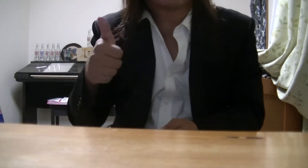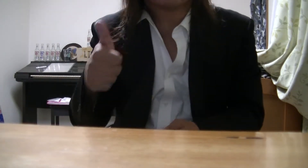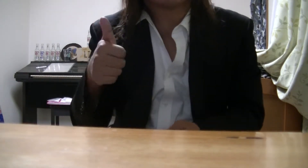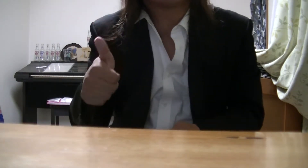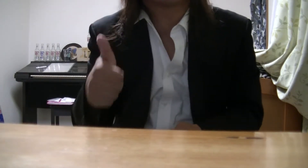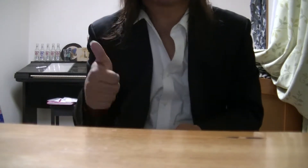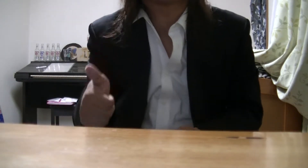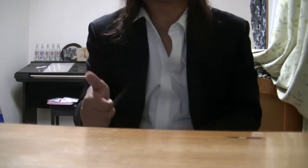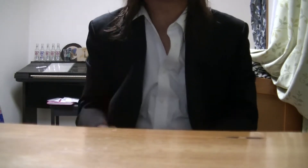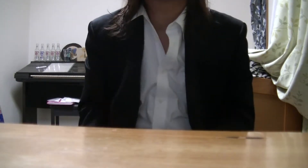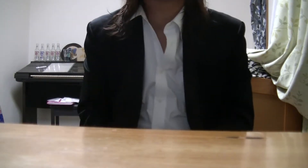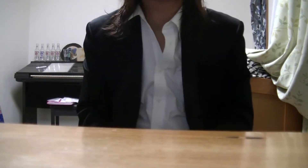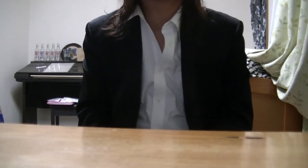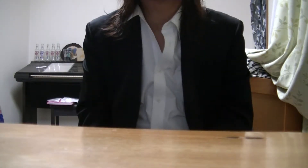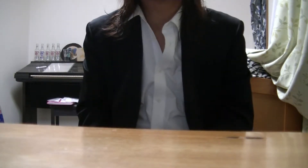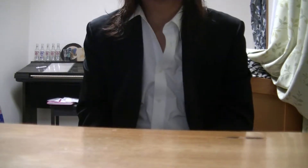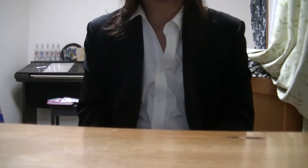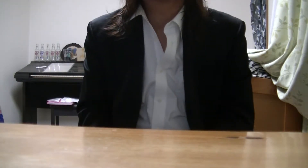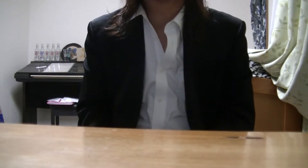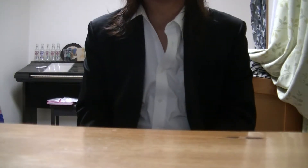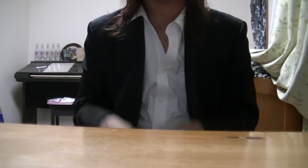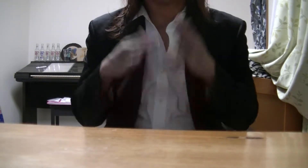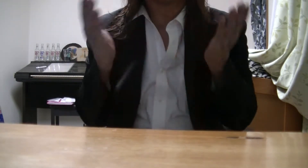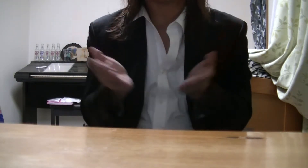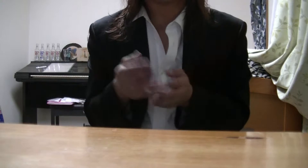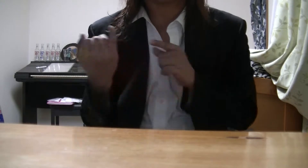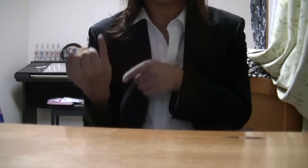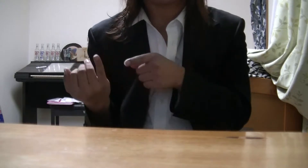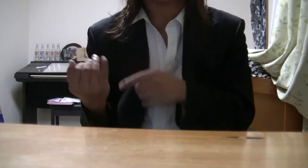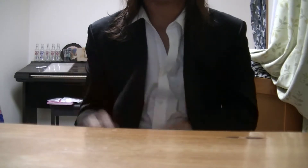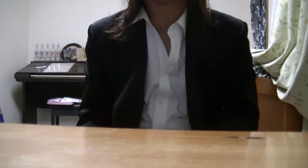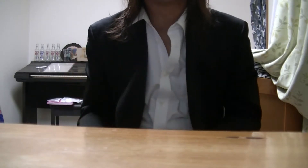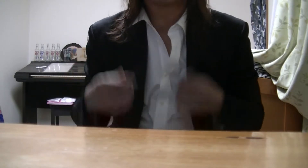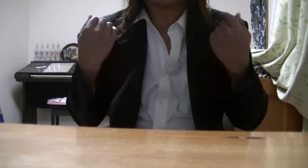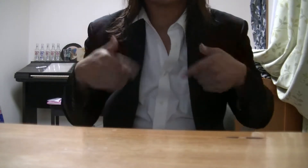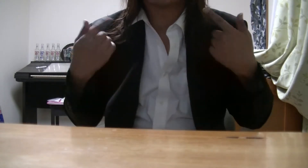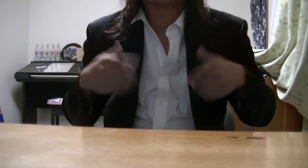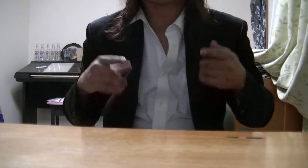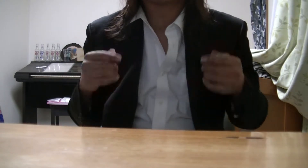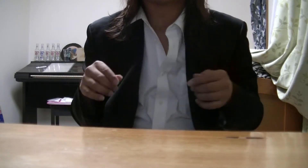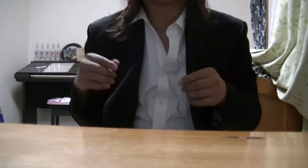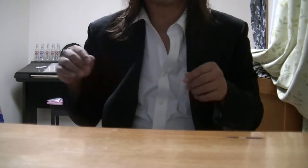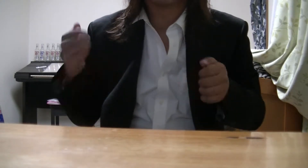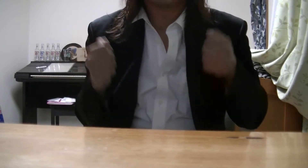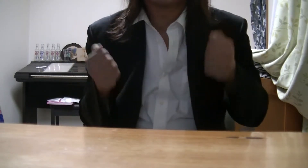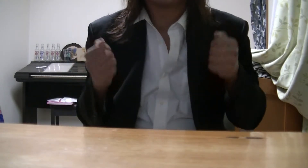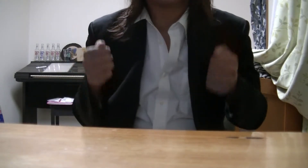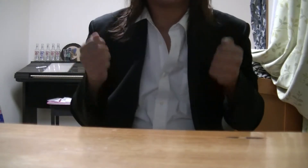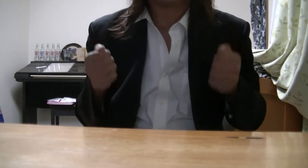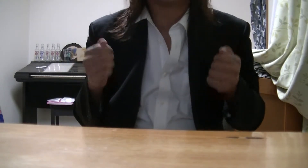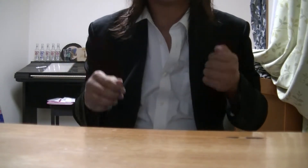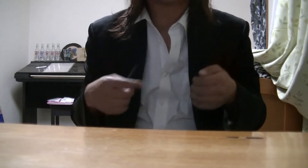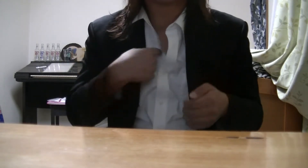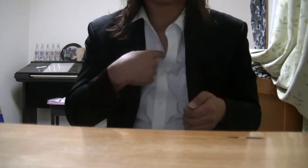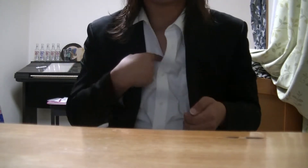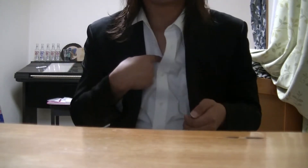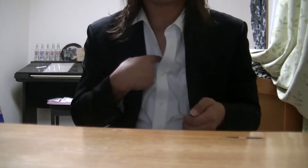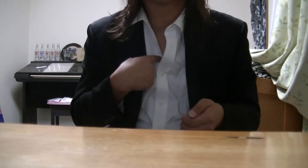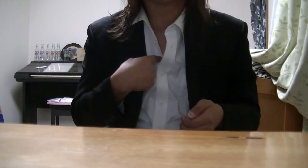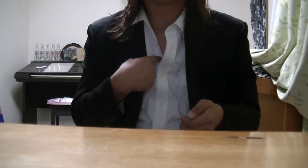ってるんですよね。そういうお母さんなんです。毎日ガソリンスタンドに行ってもね、私はねガソリン入れに来てん